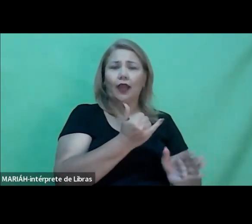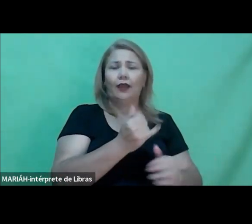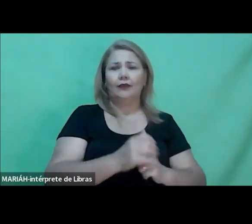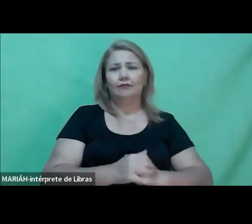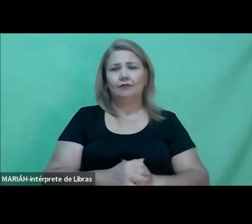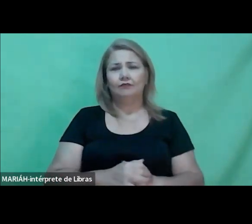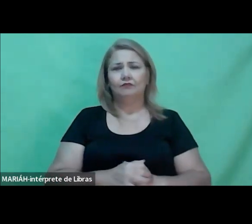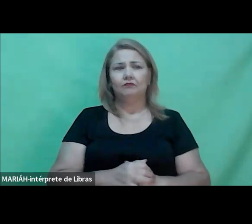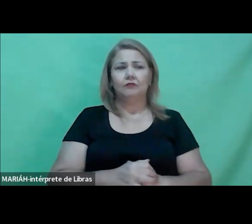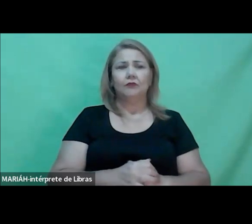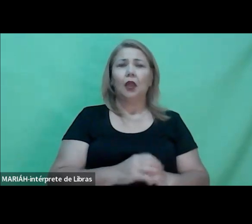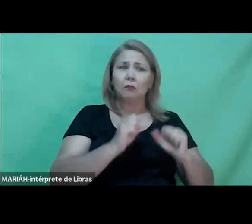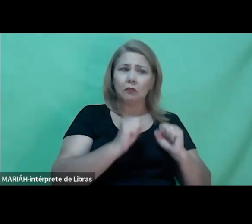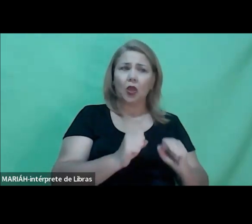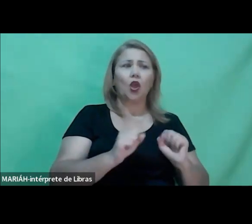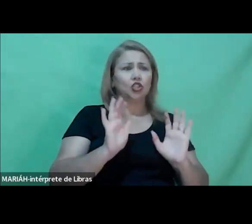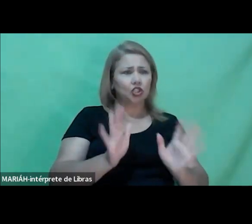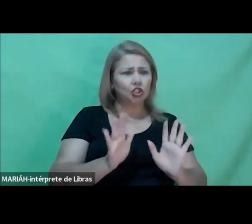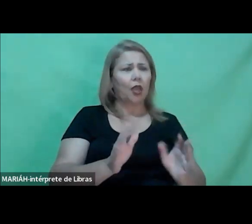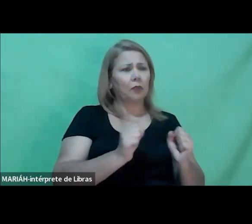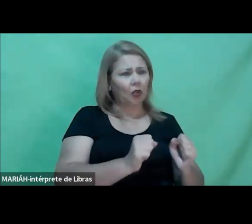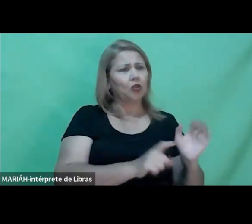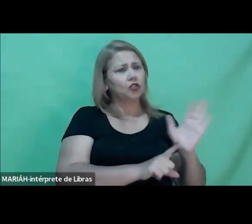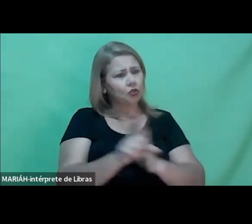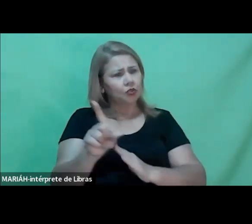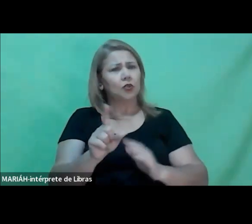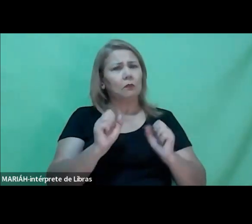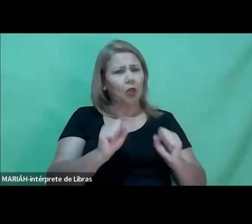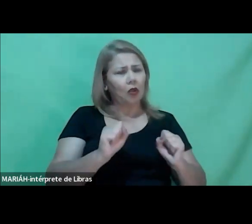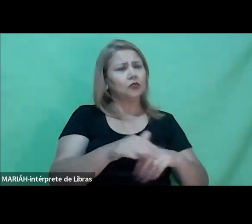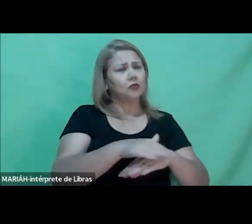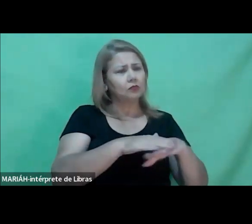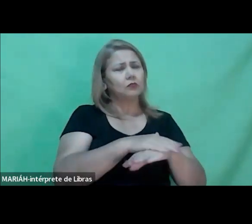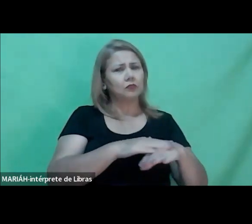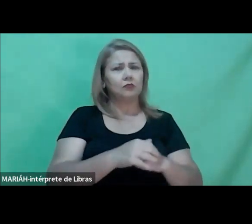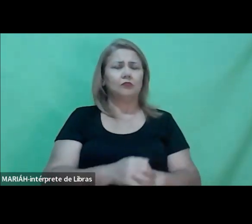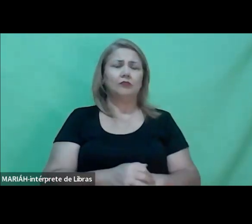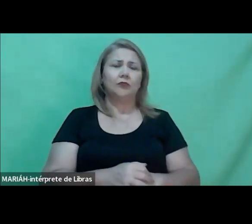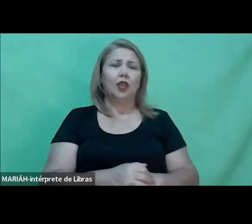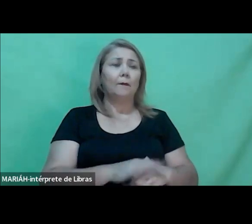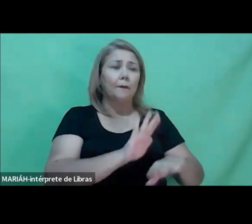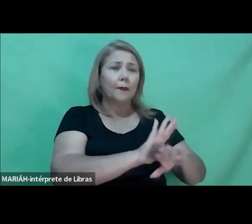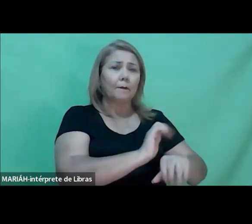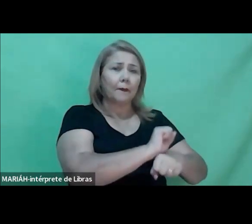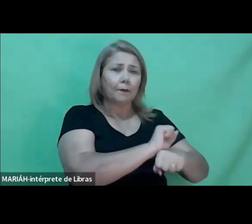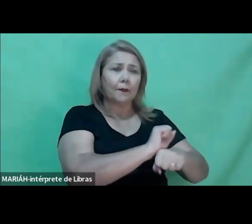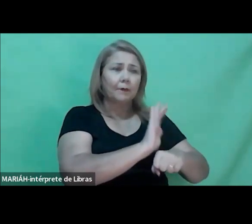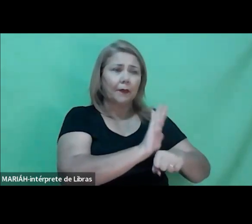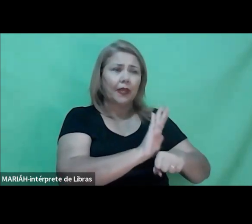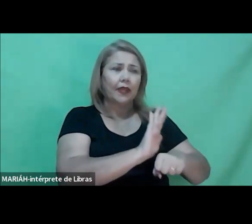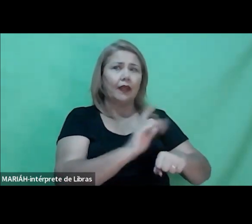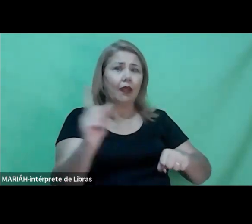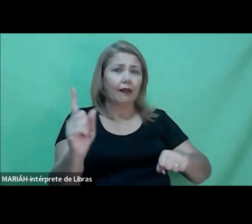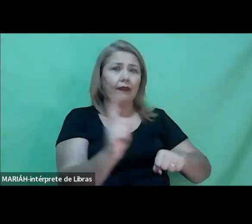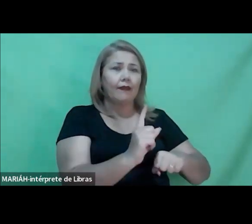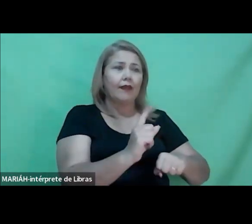participar indicarle si De pronto es necesario interrumpir lo que ella está hablando porque alguien